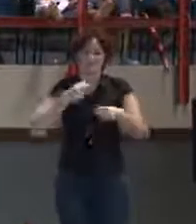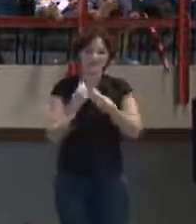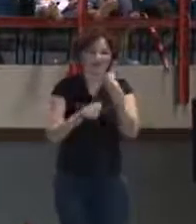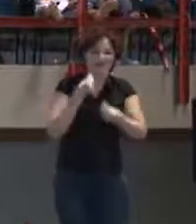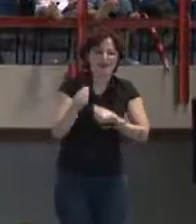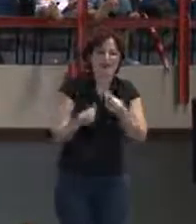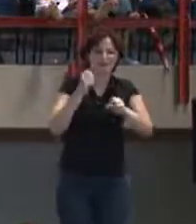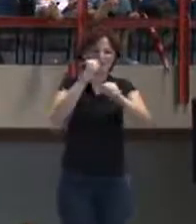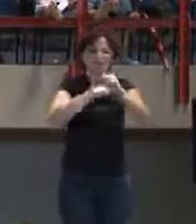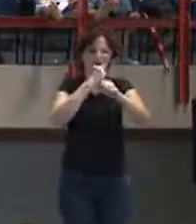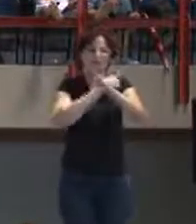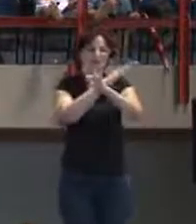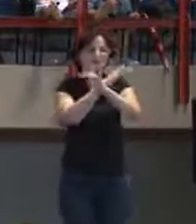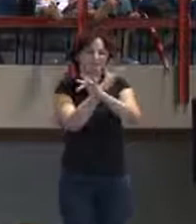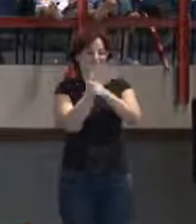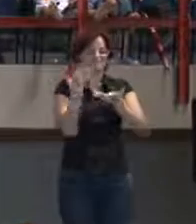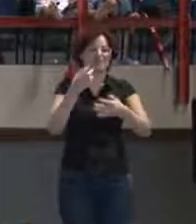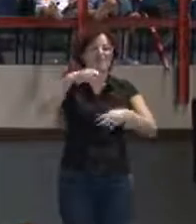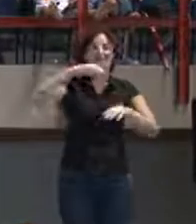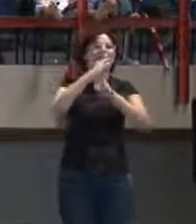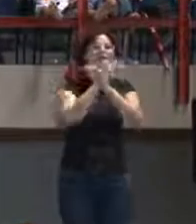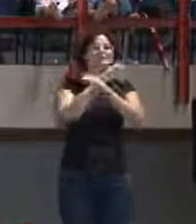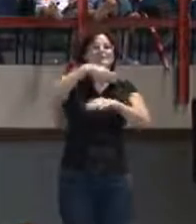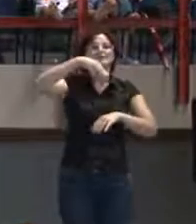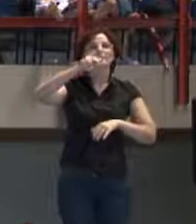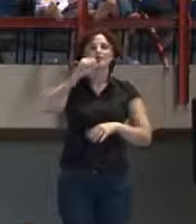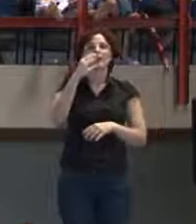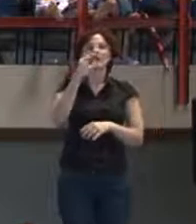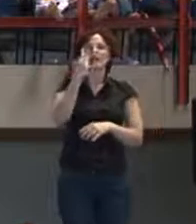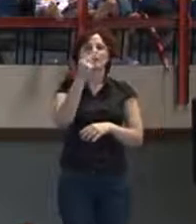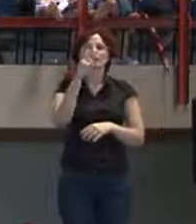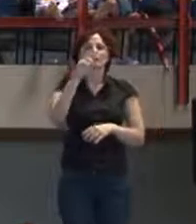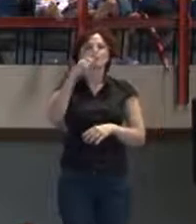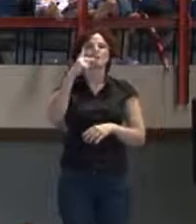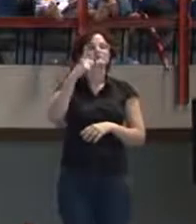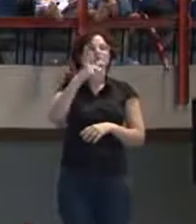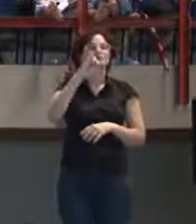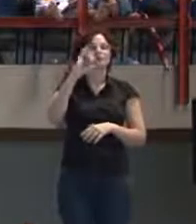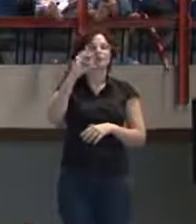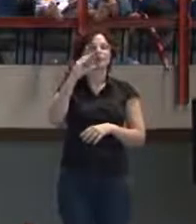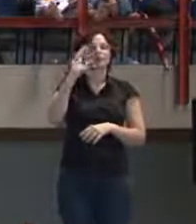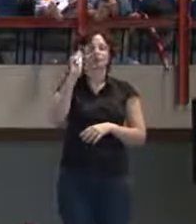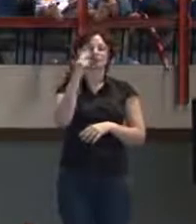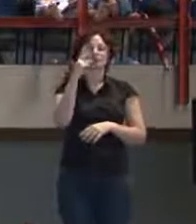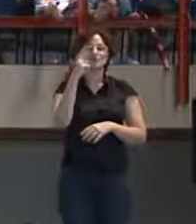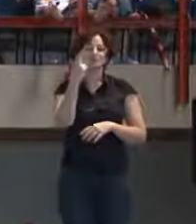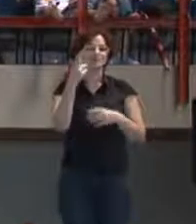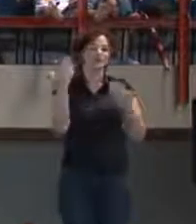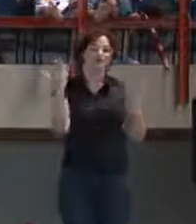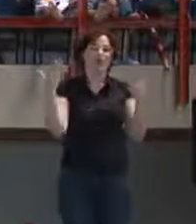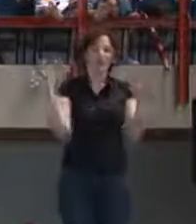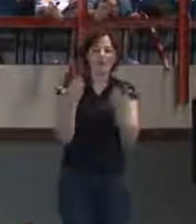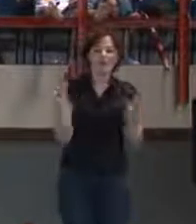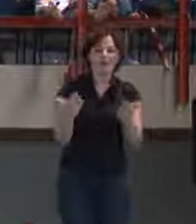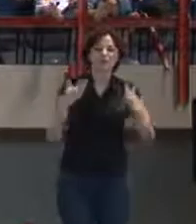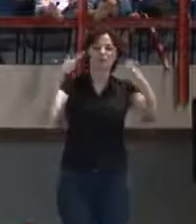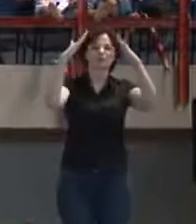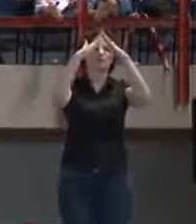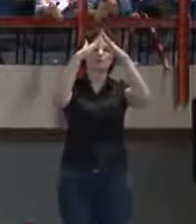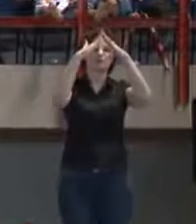acaba. Machu Picchu está lá de pé até hoje. Tá? Então, vamos lá para a América Espanhola.